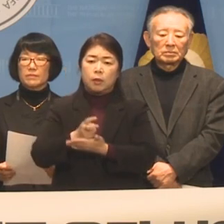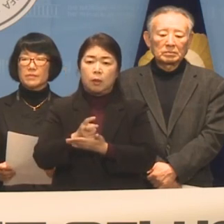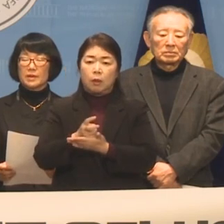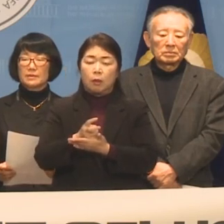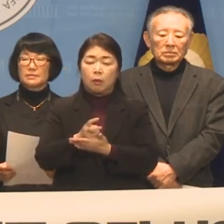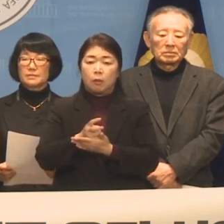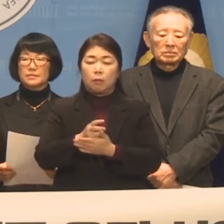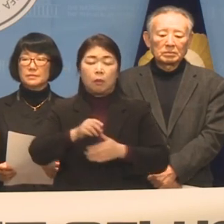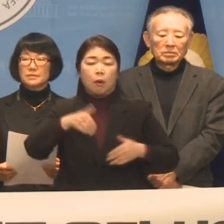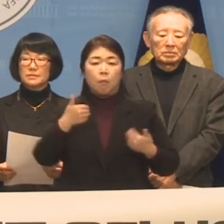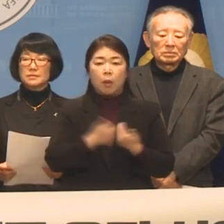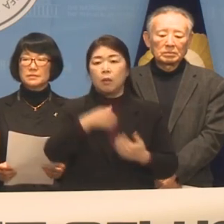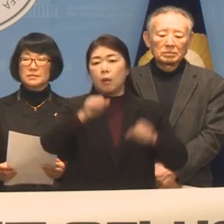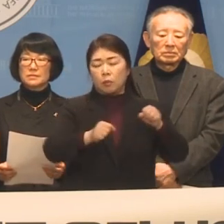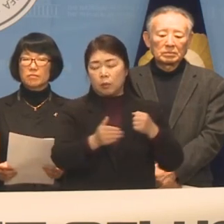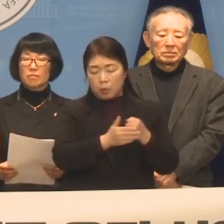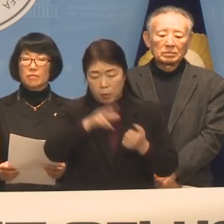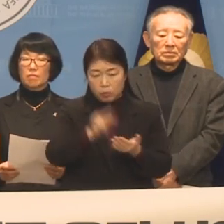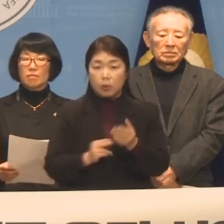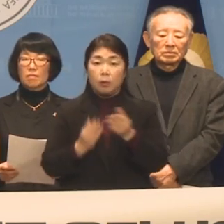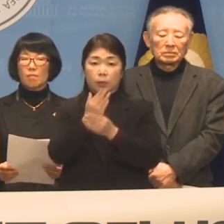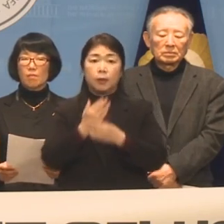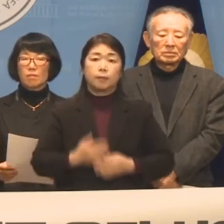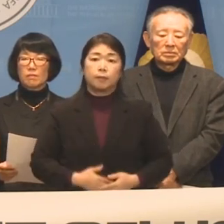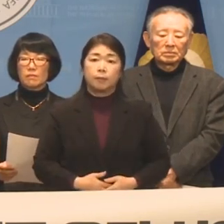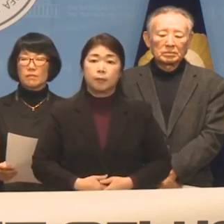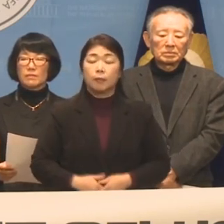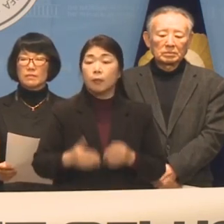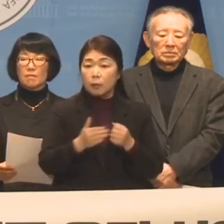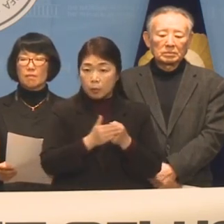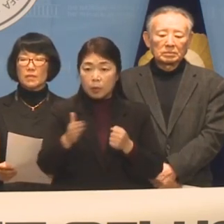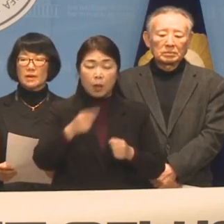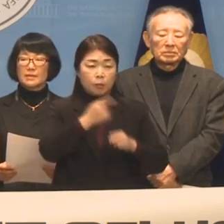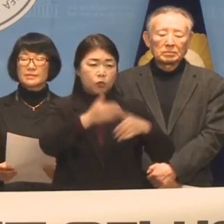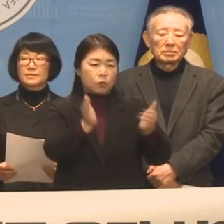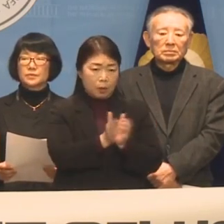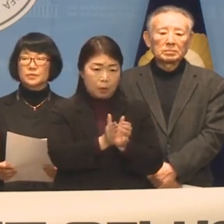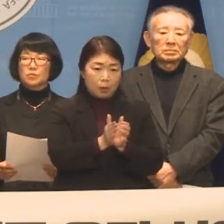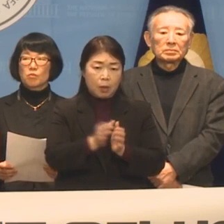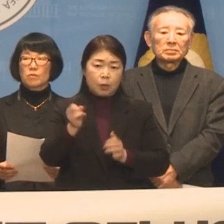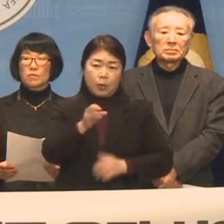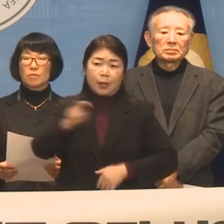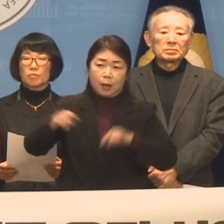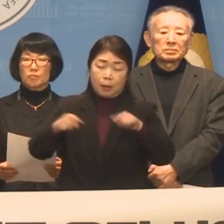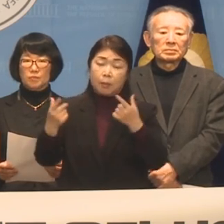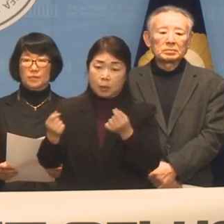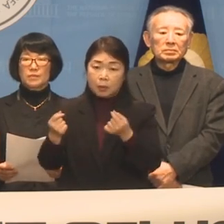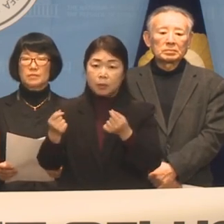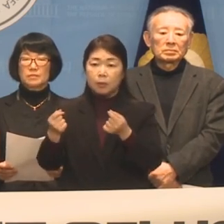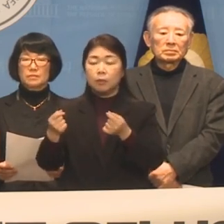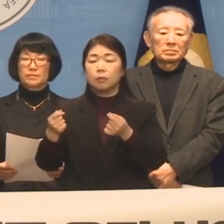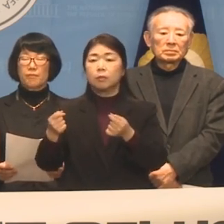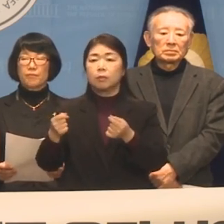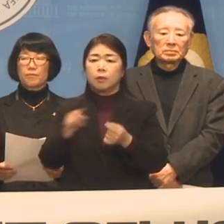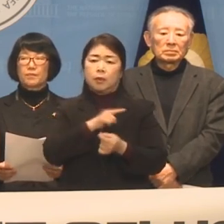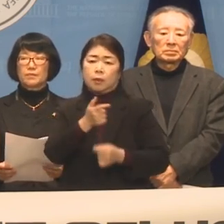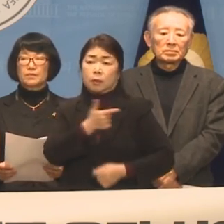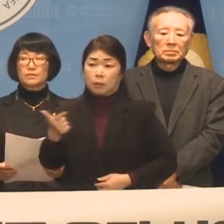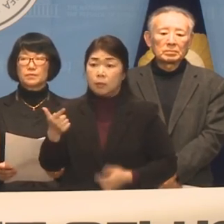훼손하고 있기 때문에 생기는 문제입니다. 거기에 민주당, 제1야당인 민주당